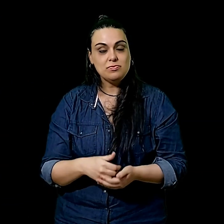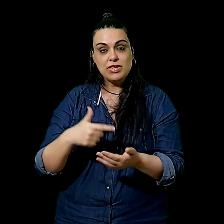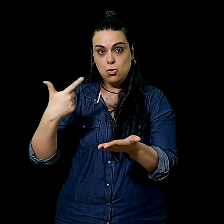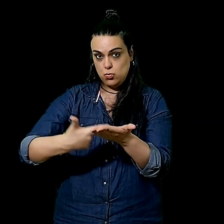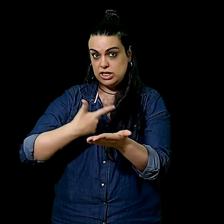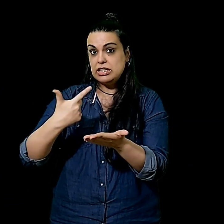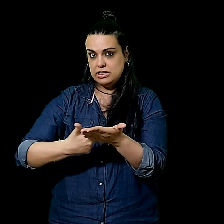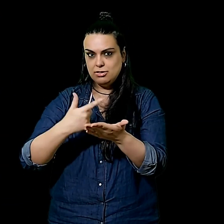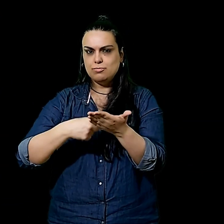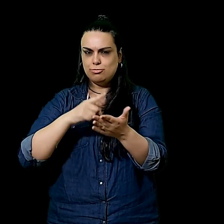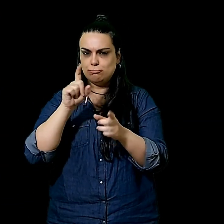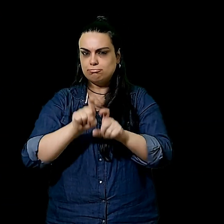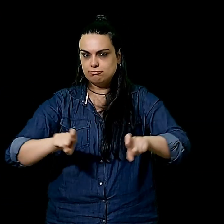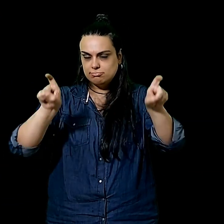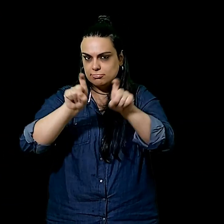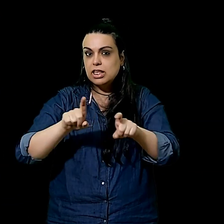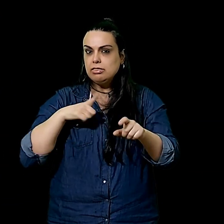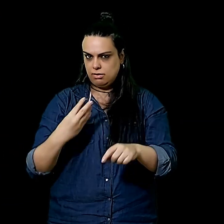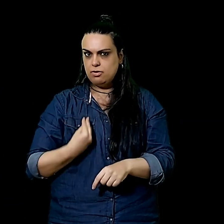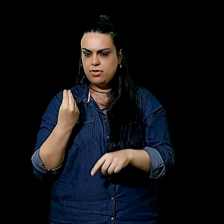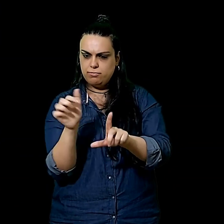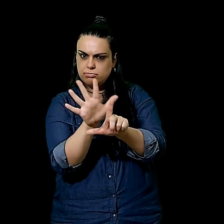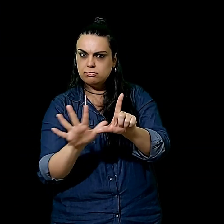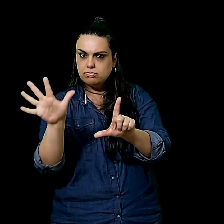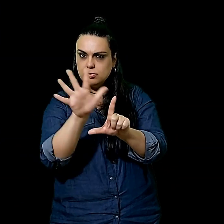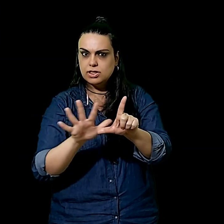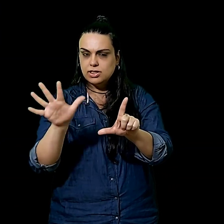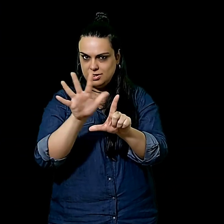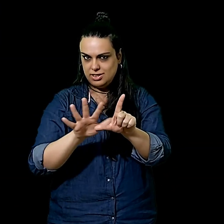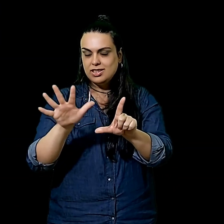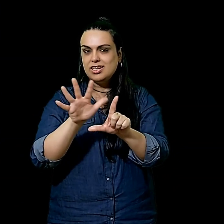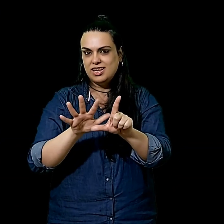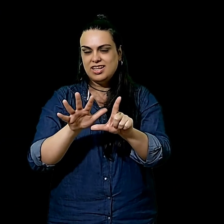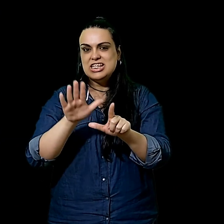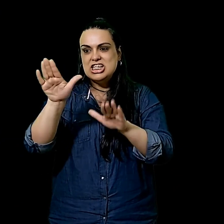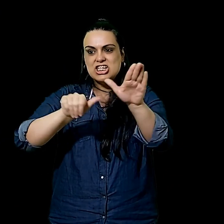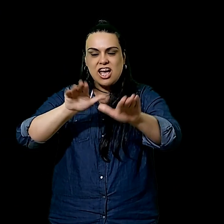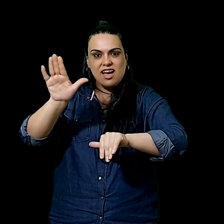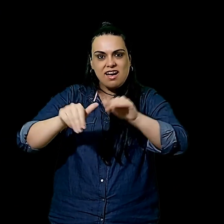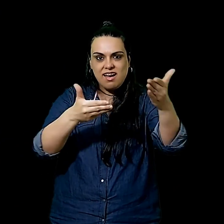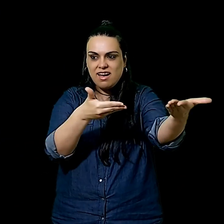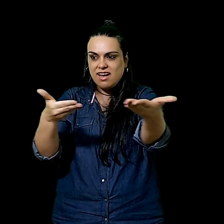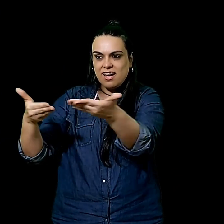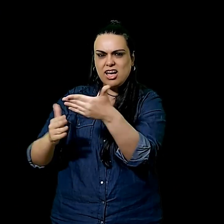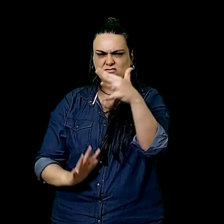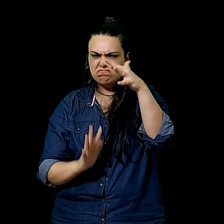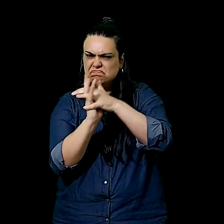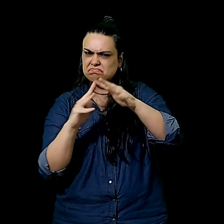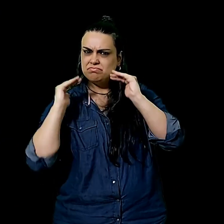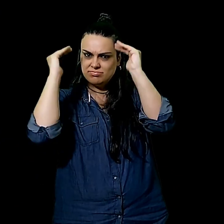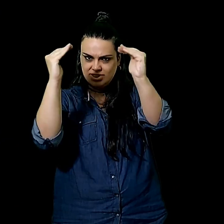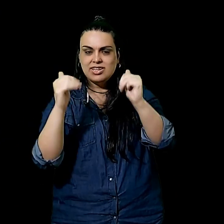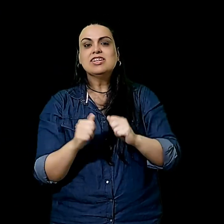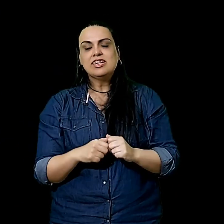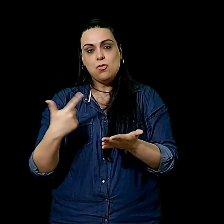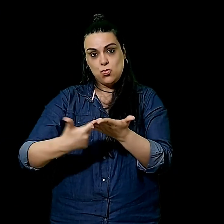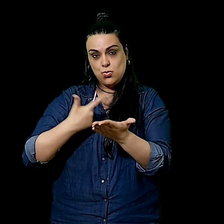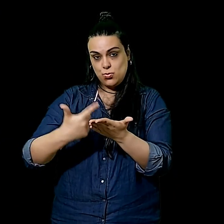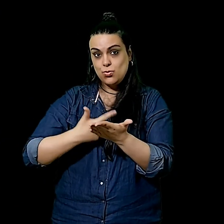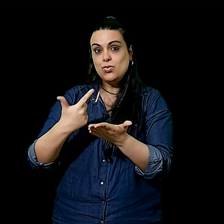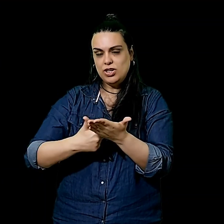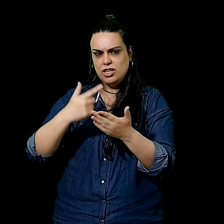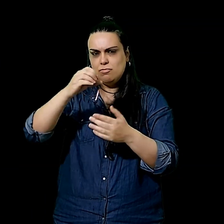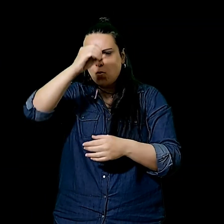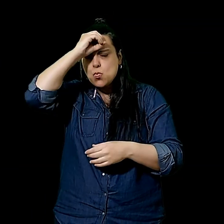livro Quebrando a Ignorância, que ainda está disponível na plataforma do Chamados à Excelência, Paulo, em Atos capítulo